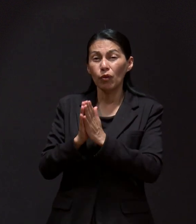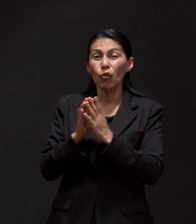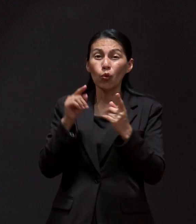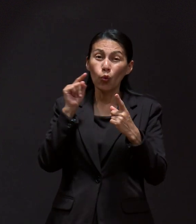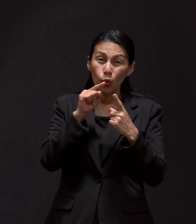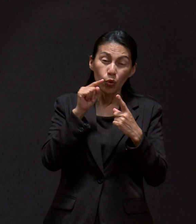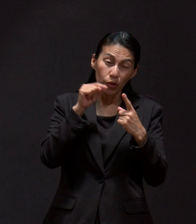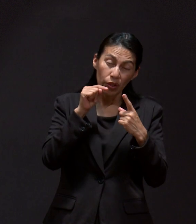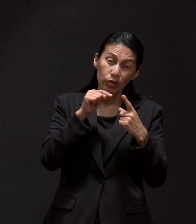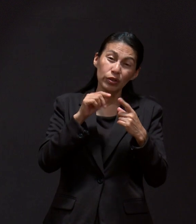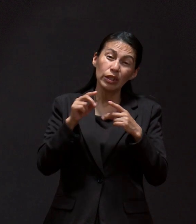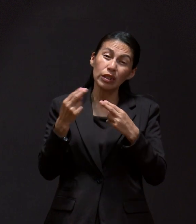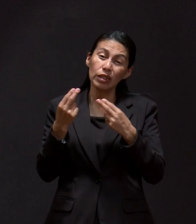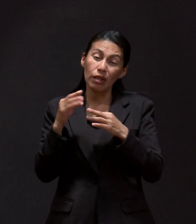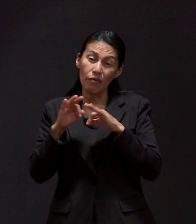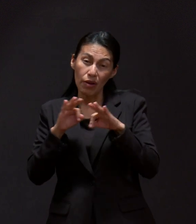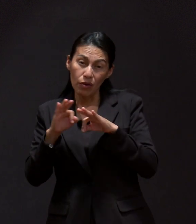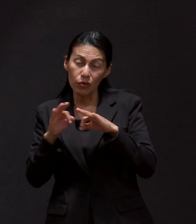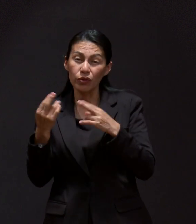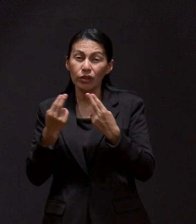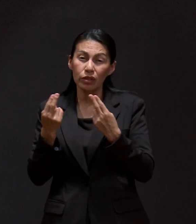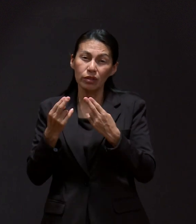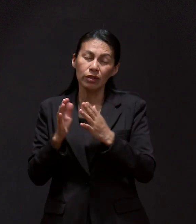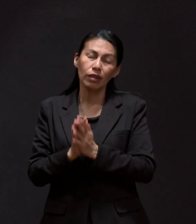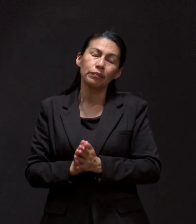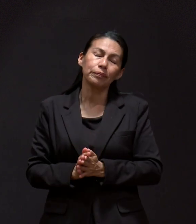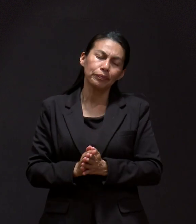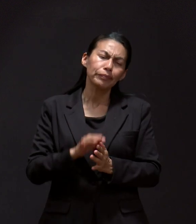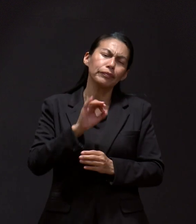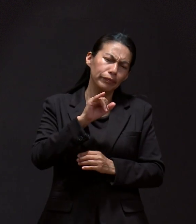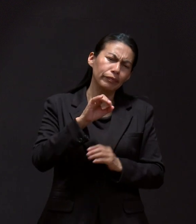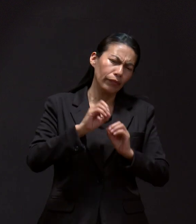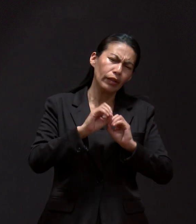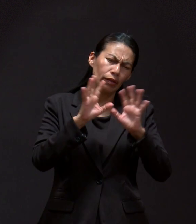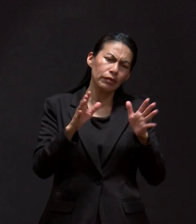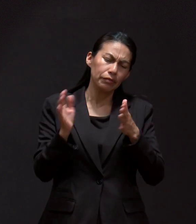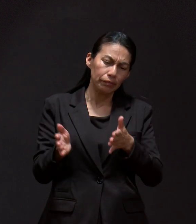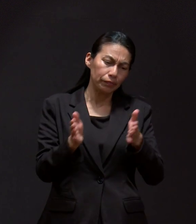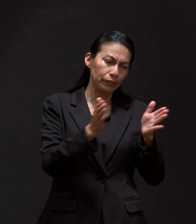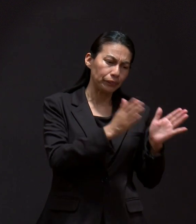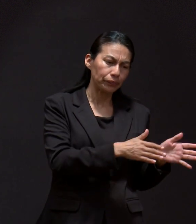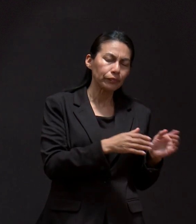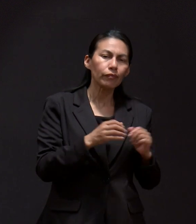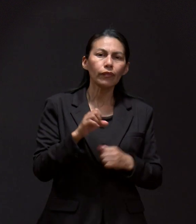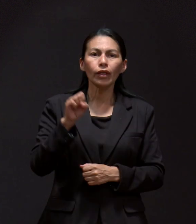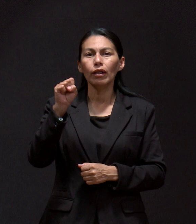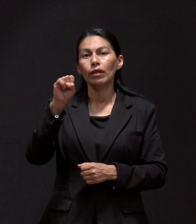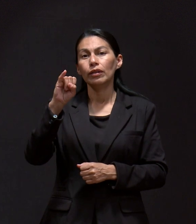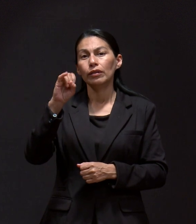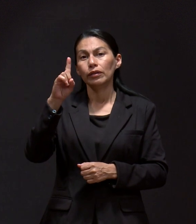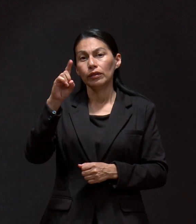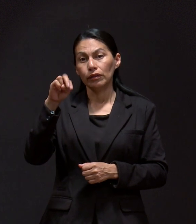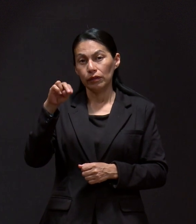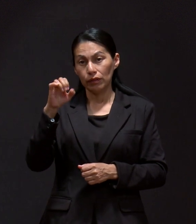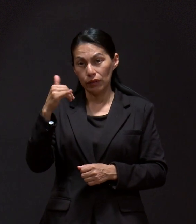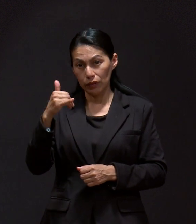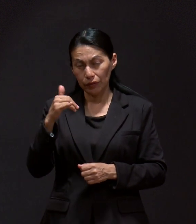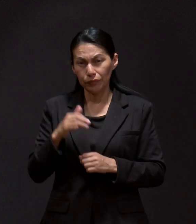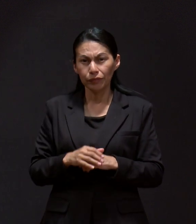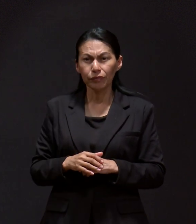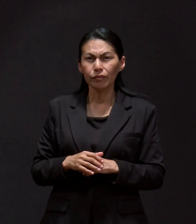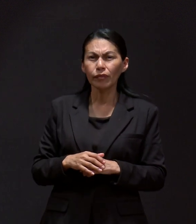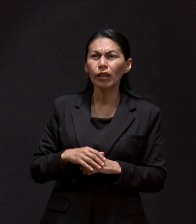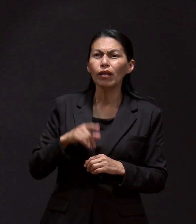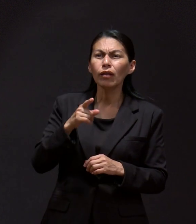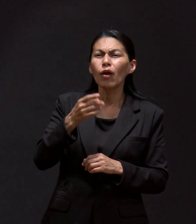por trabajo para uno de ellos así que vamos a orar desde luego no en mí sí sí dinei alves de